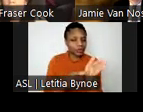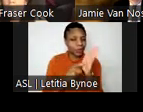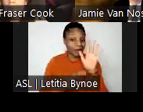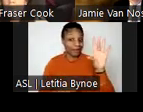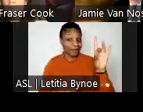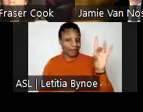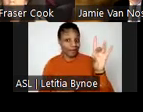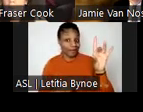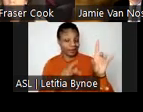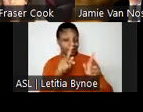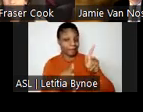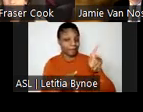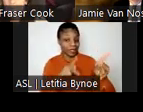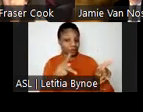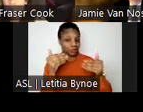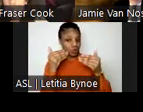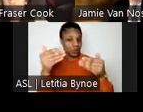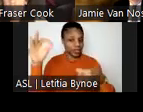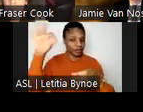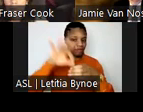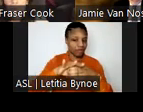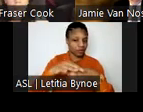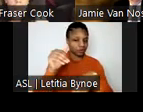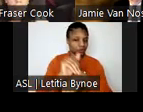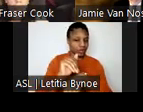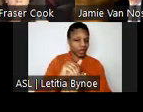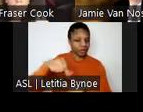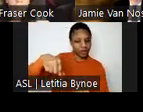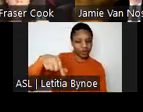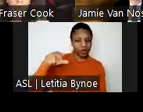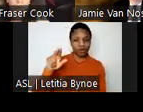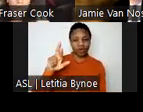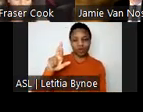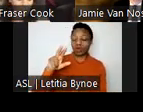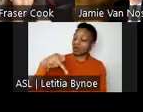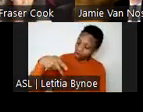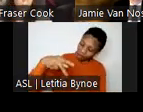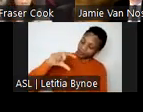necesitamos ocho ocho miembros Y sí me parece que tenemos ocho